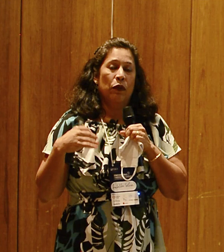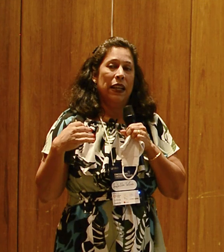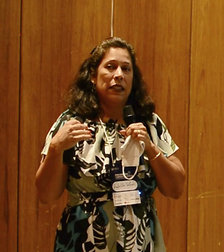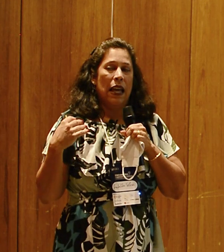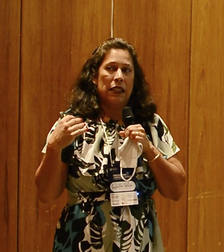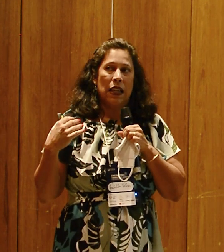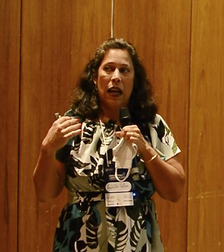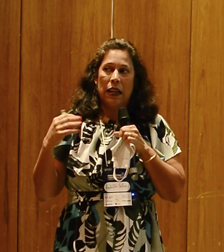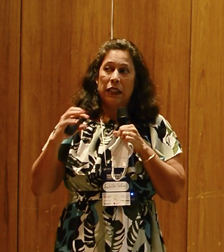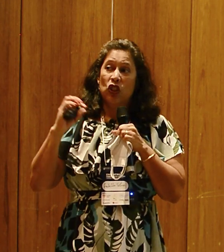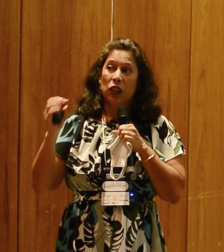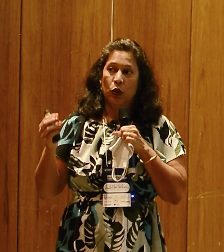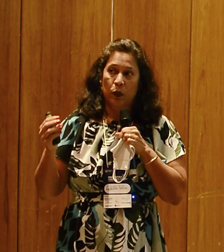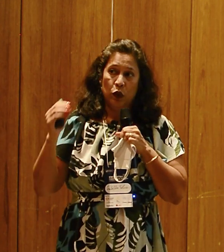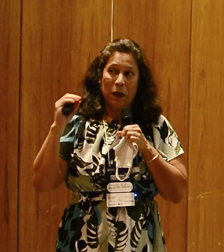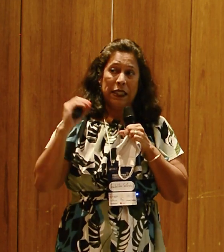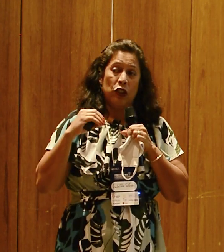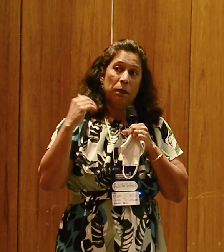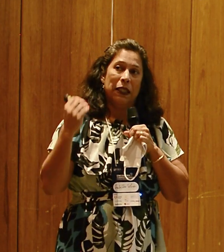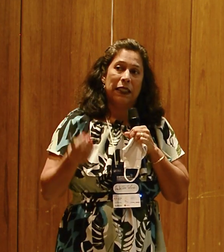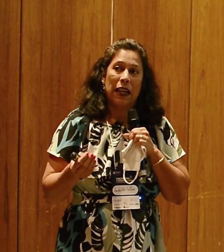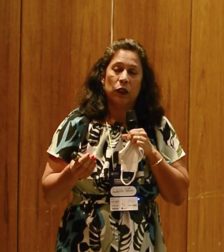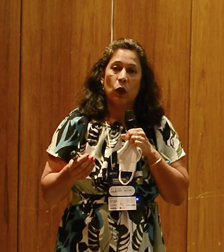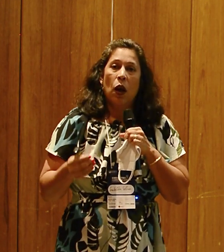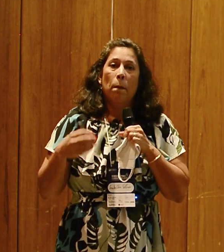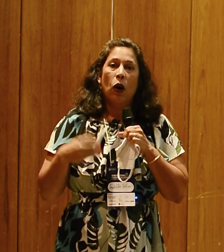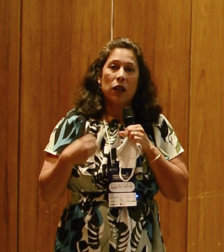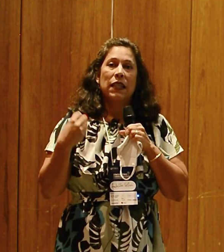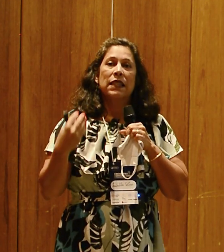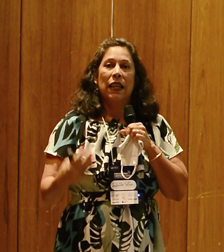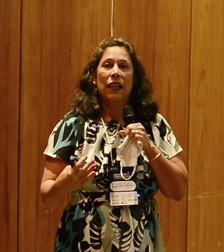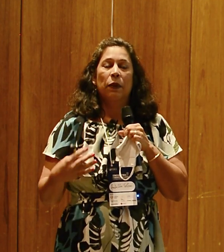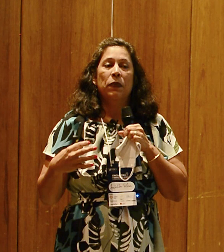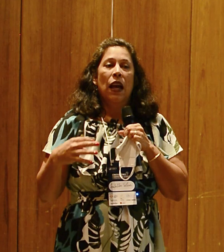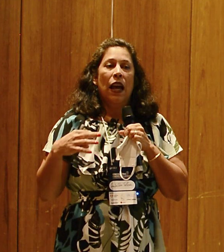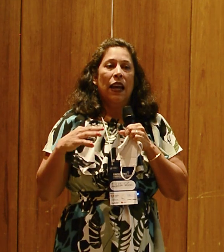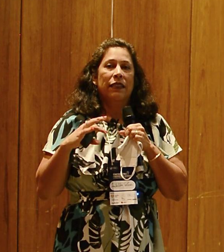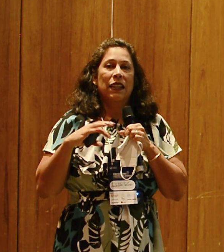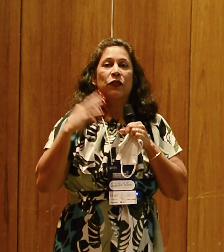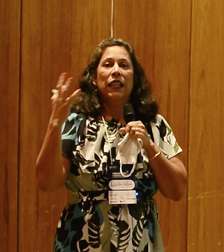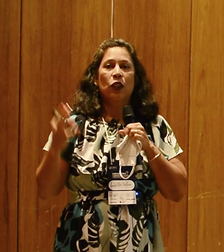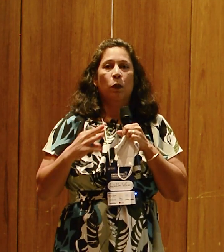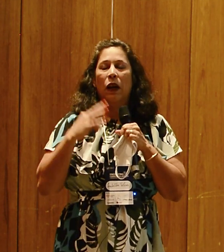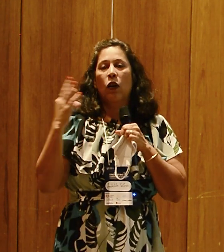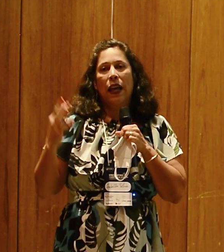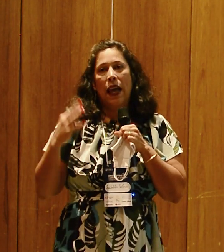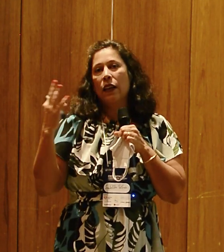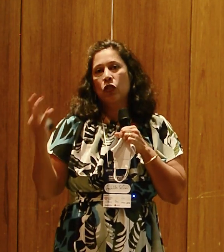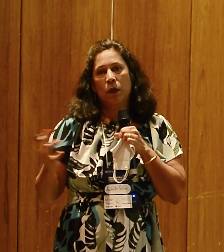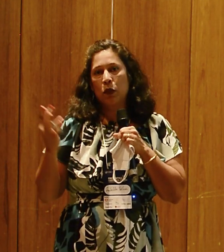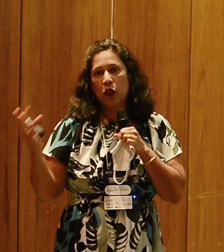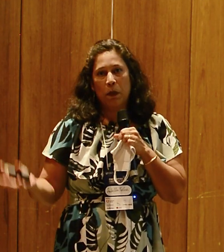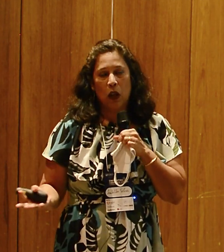que talvez esse título do paciente implantado possa ser transferido para